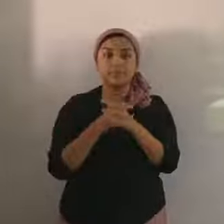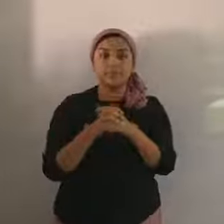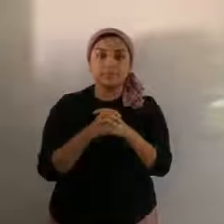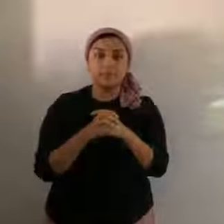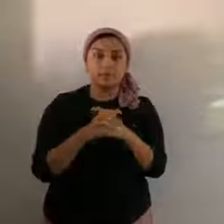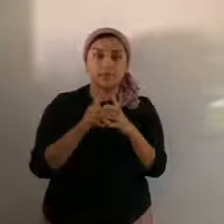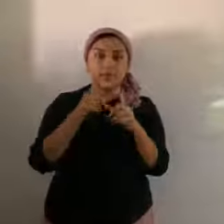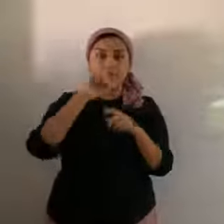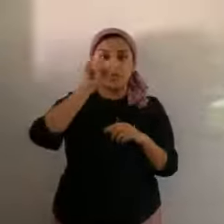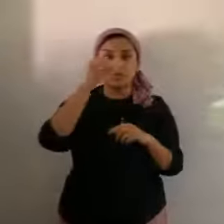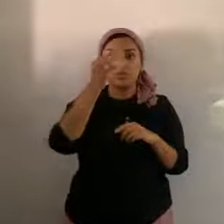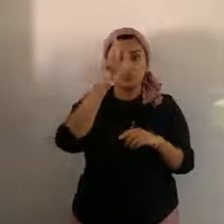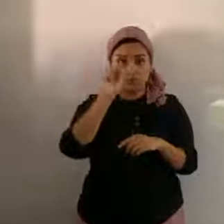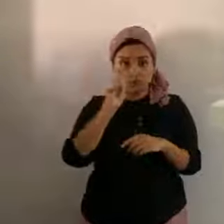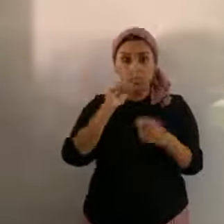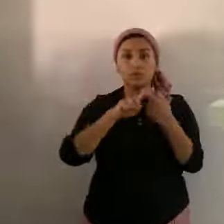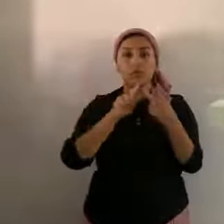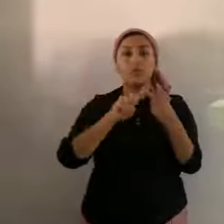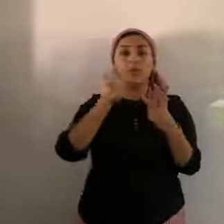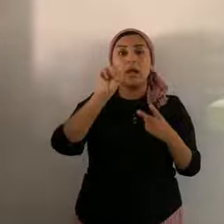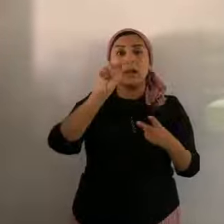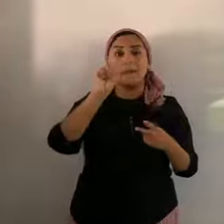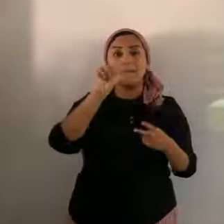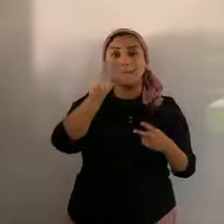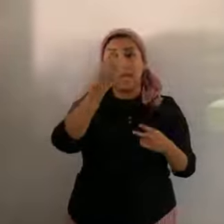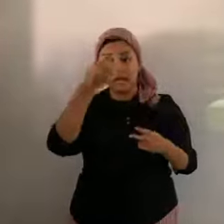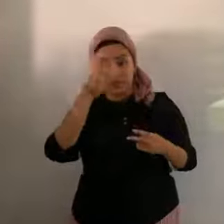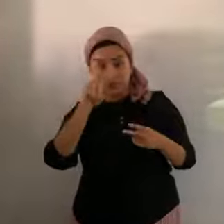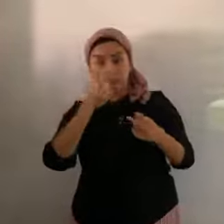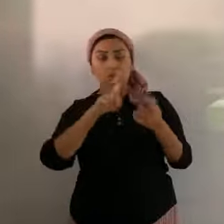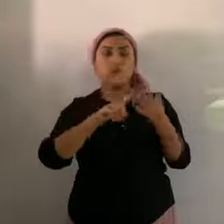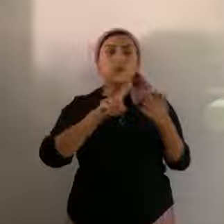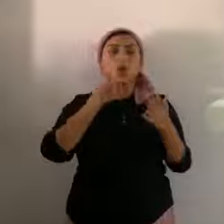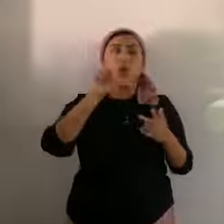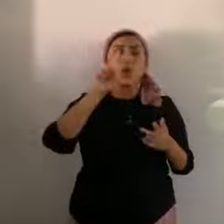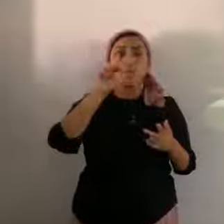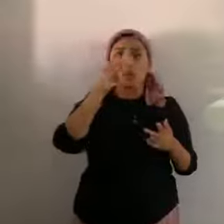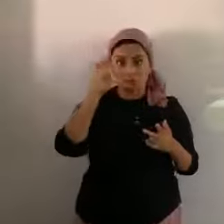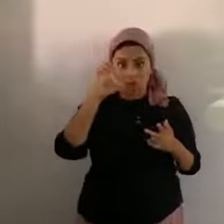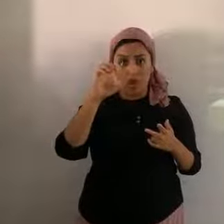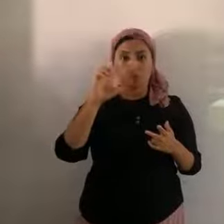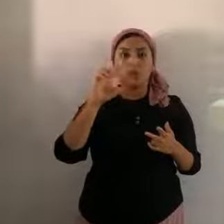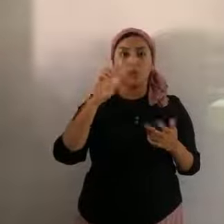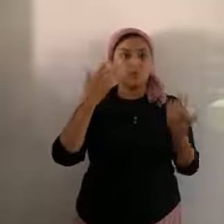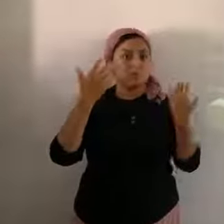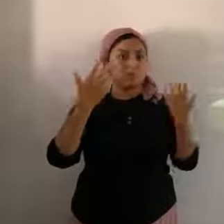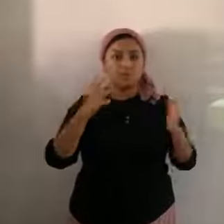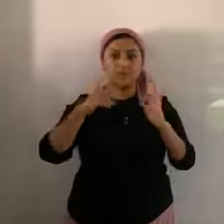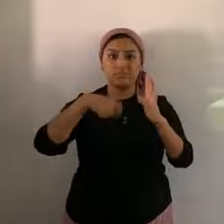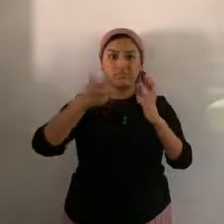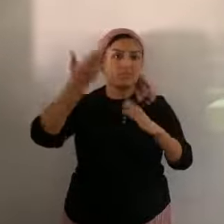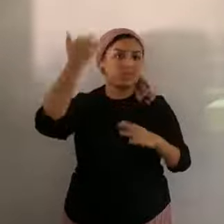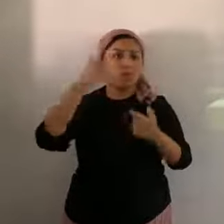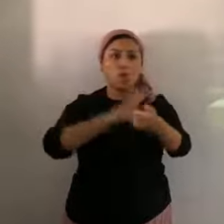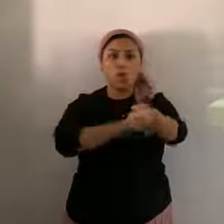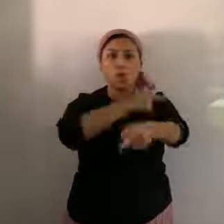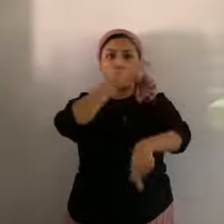de Yohanan, Juan, Matillajo, Mateo, Lucas, Gilel, esos ya están grabados desde hace mucho tiempo en la